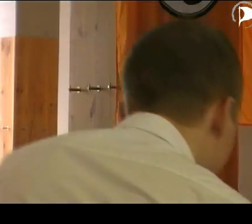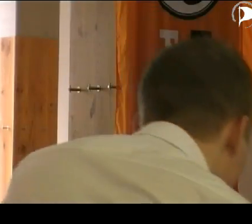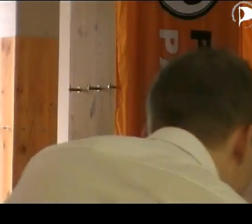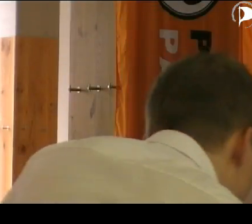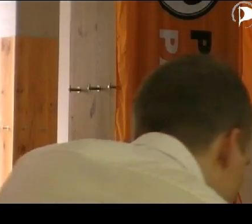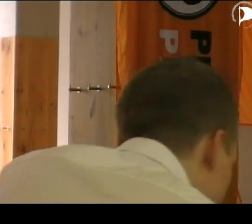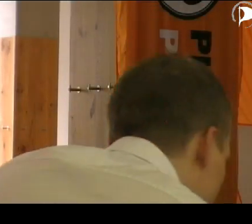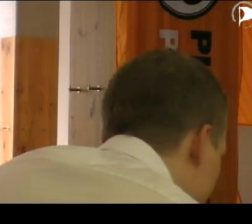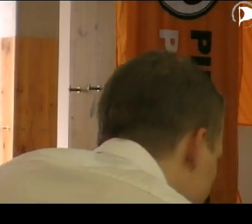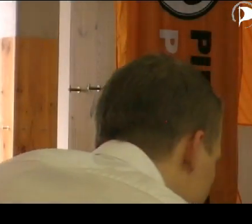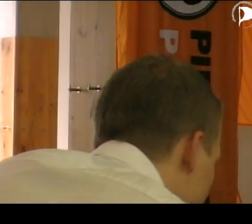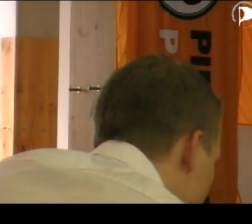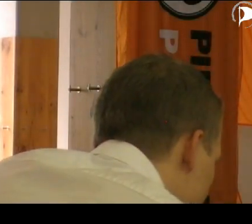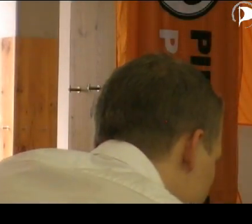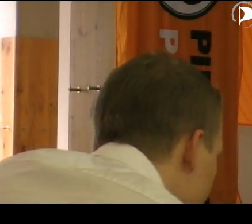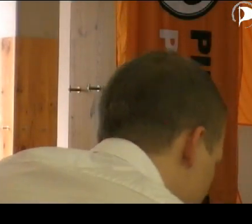die jungen